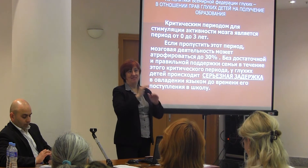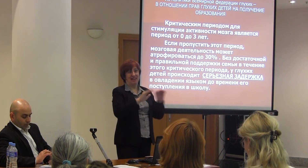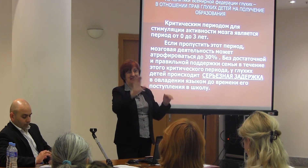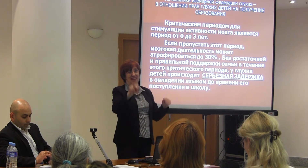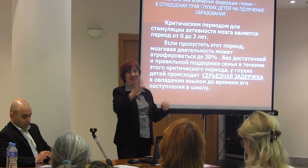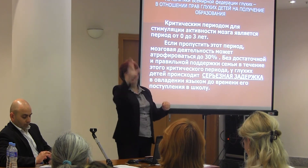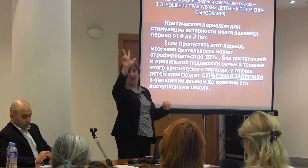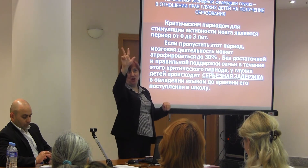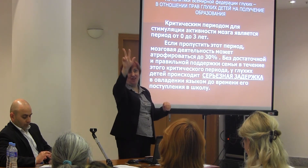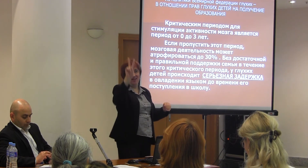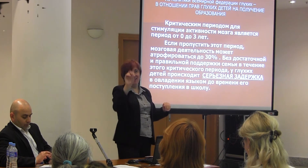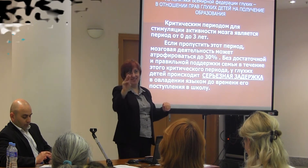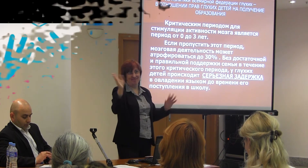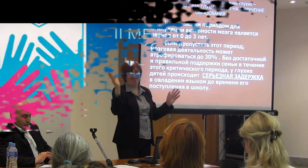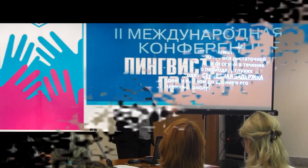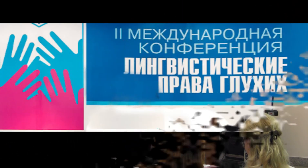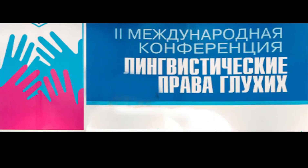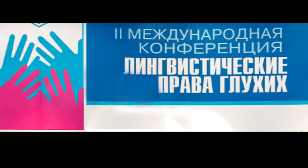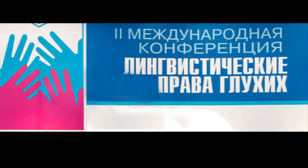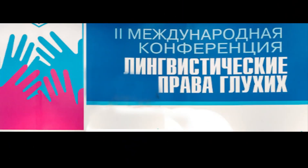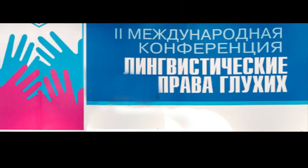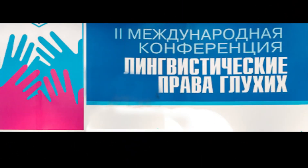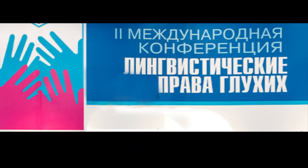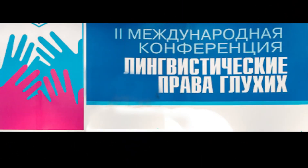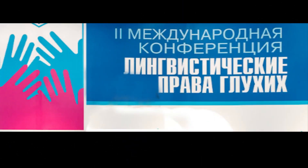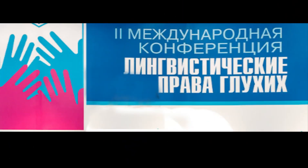А мы принимаем ребенка в детский сад в 3 года.